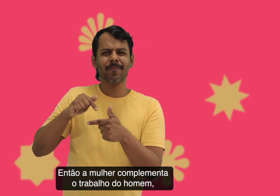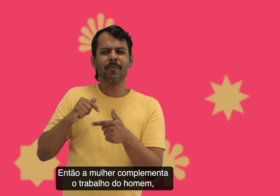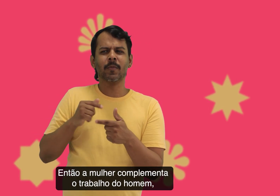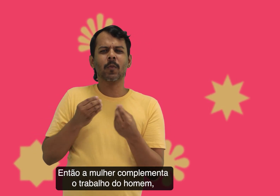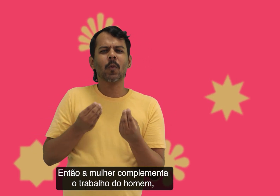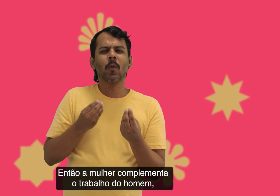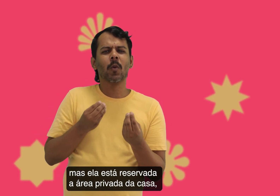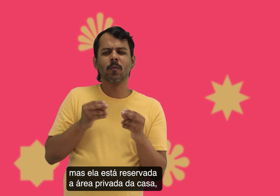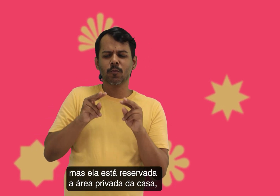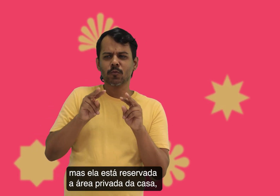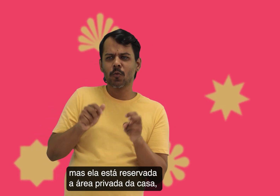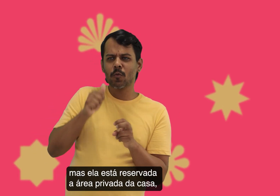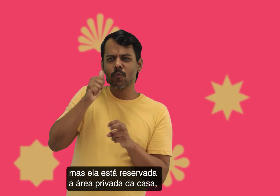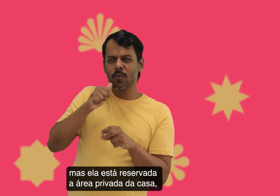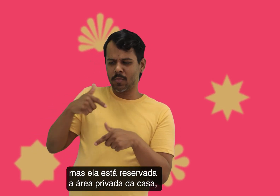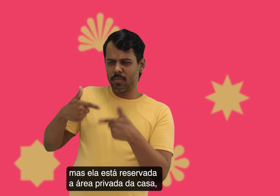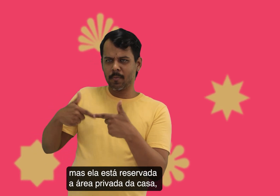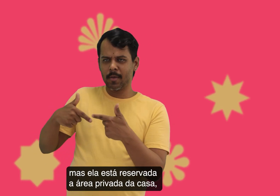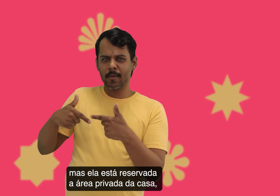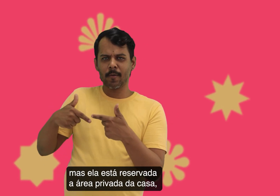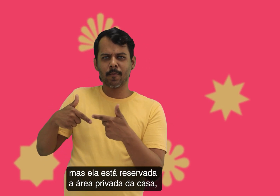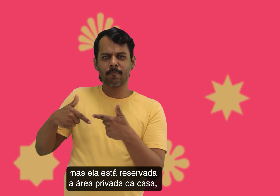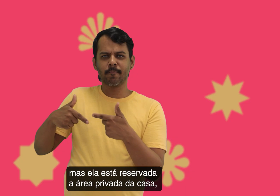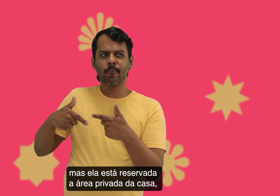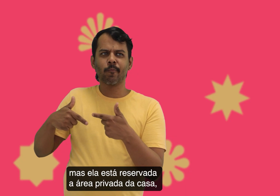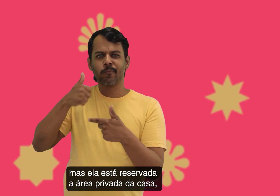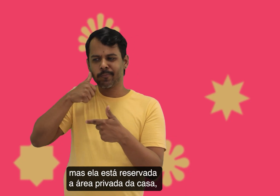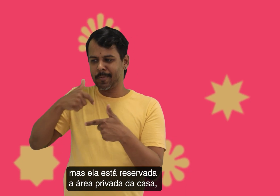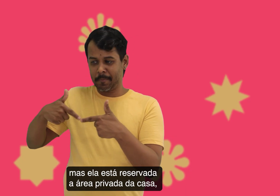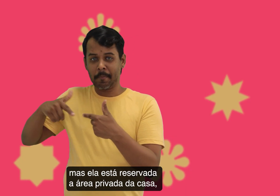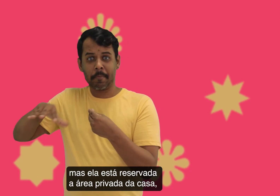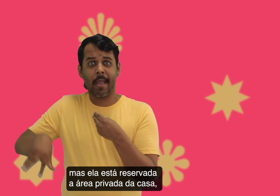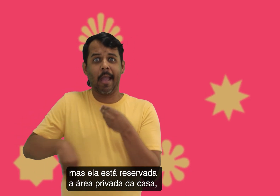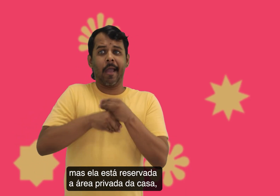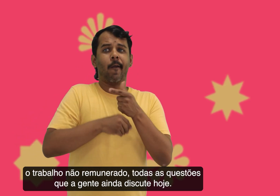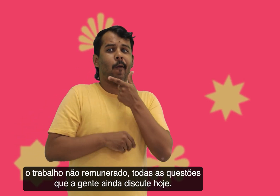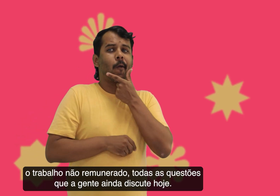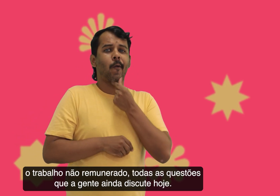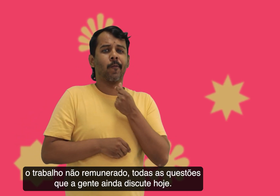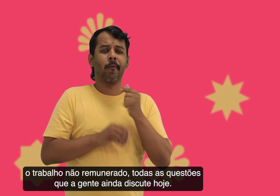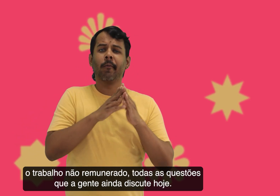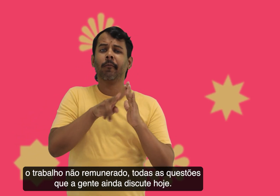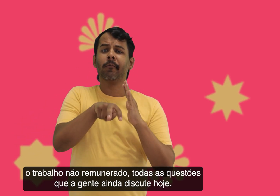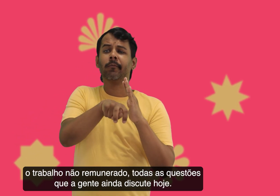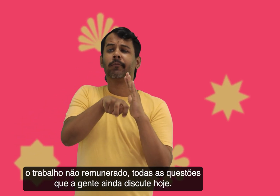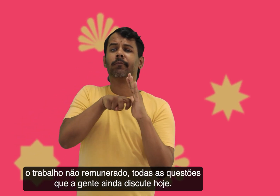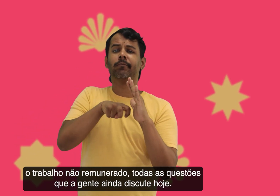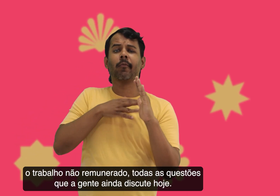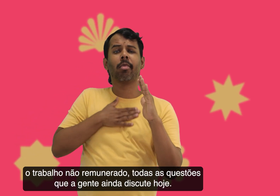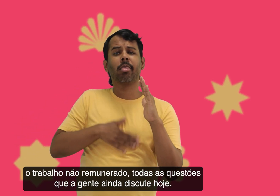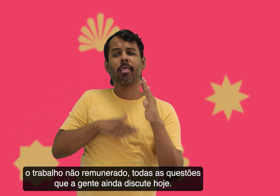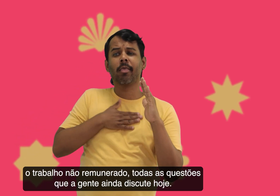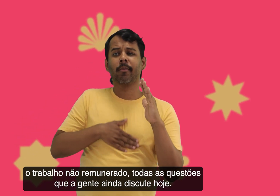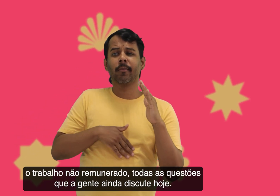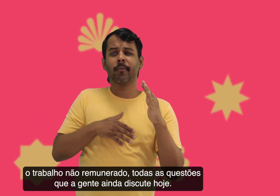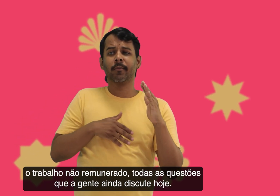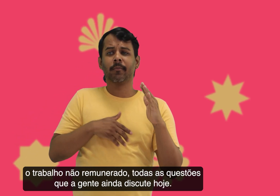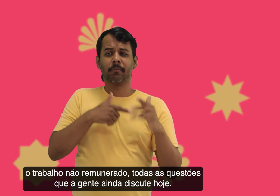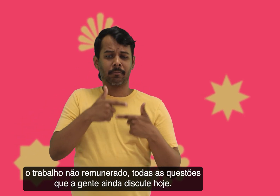do homem, mas ela está reservada à área privada da casa, né? Um trabalho não remunerado, todas as questões